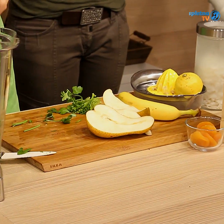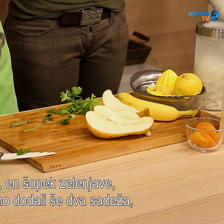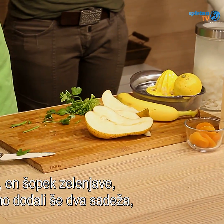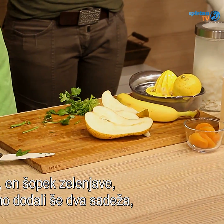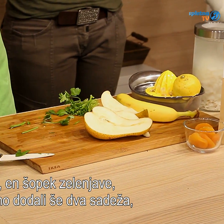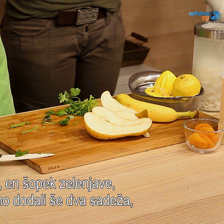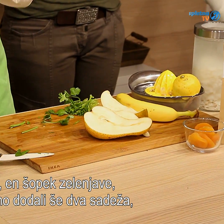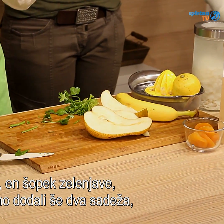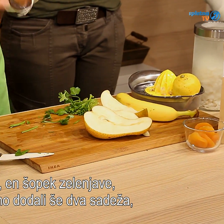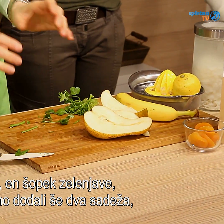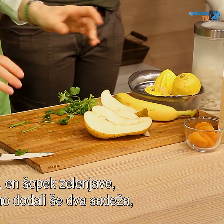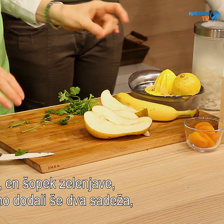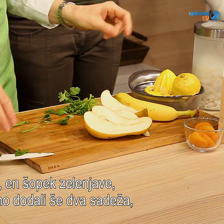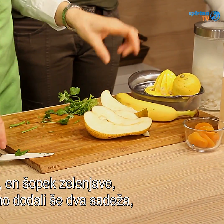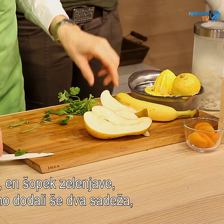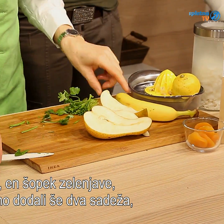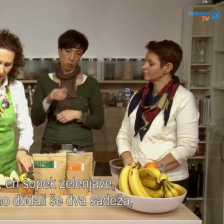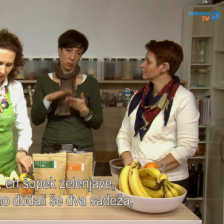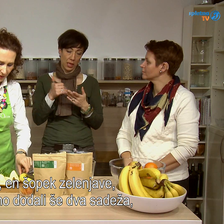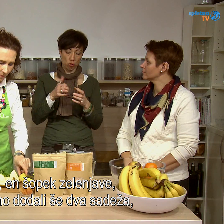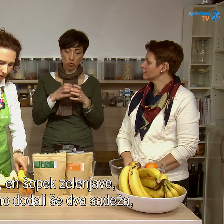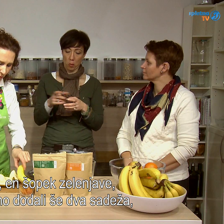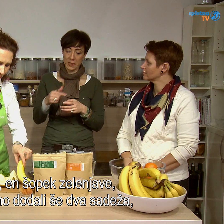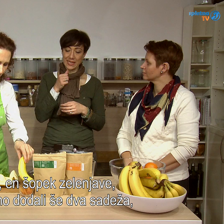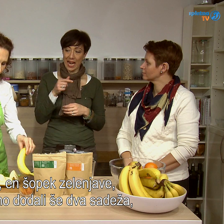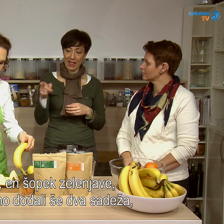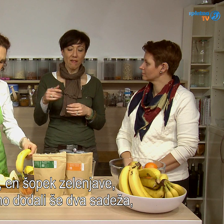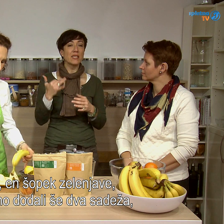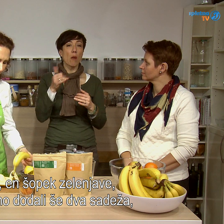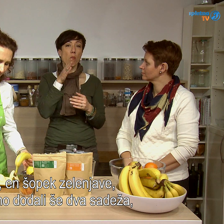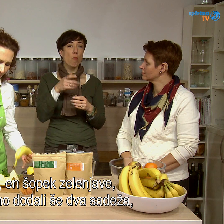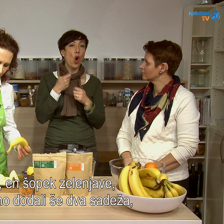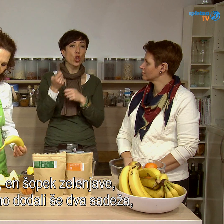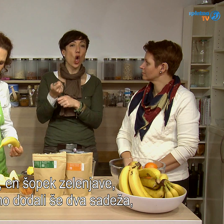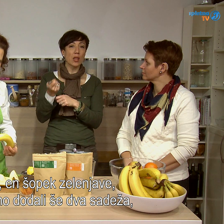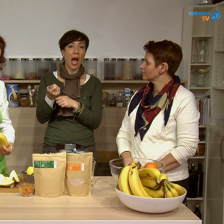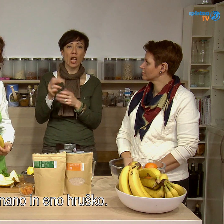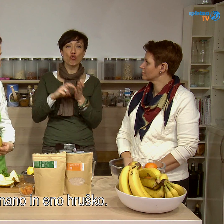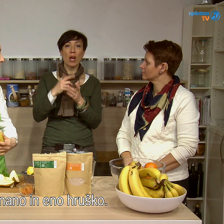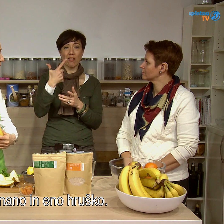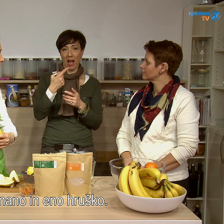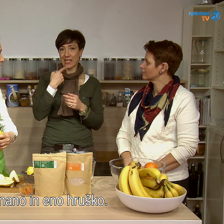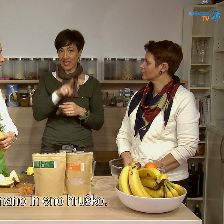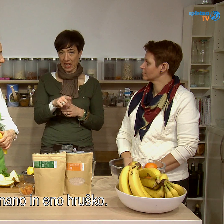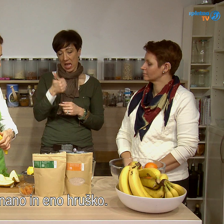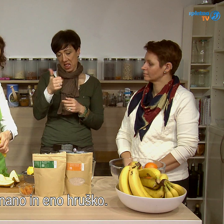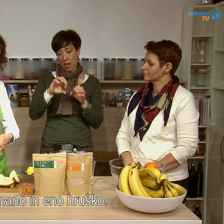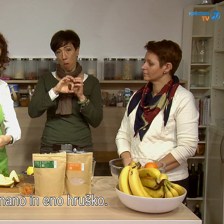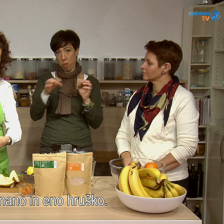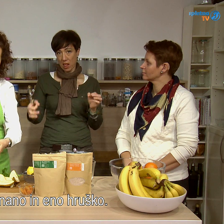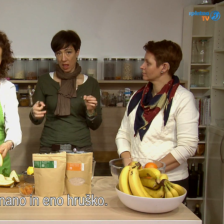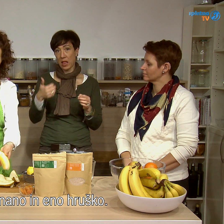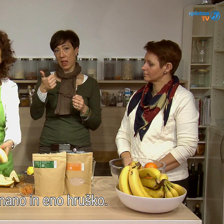Se pravi, en šopek zelenjave. Zdaj pa bomo dodali še 2 sadeža, eno banano,